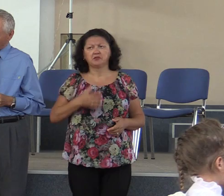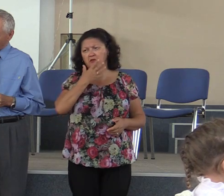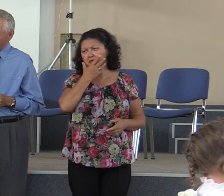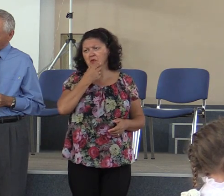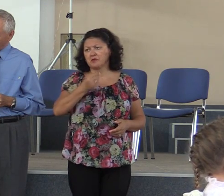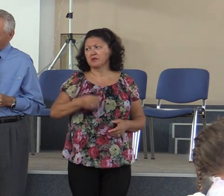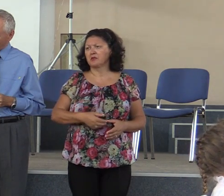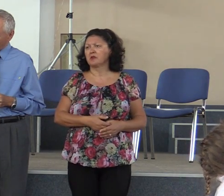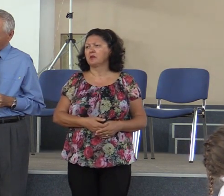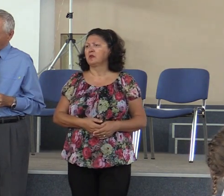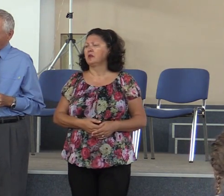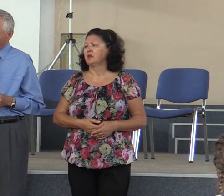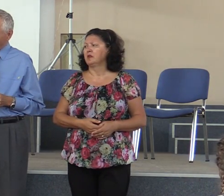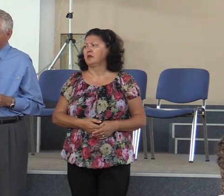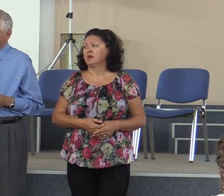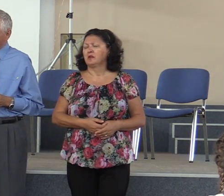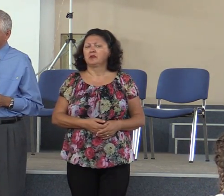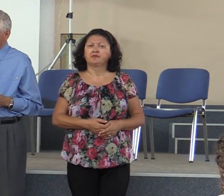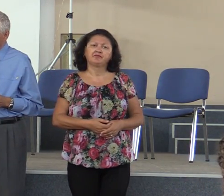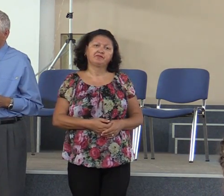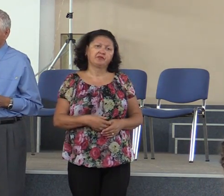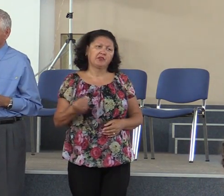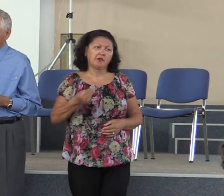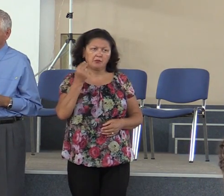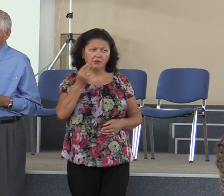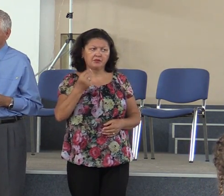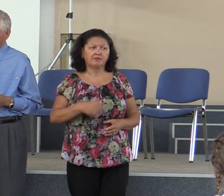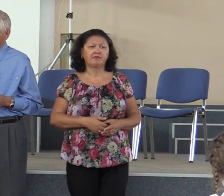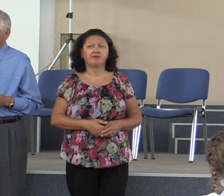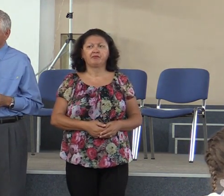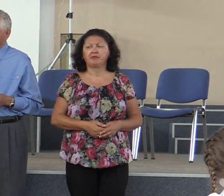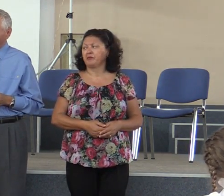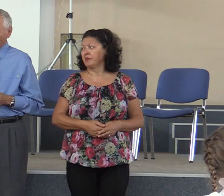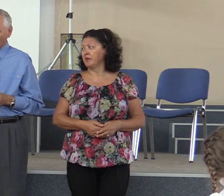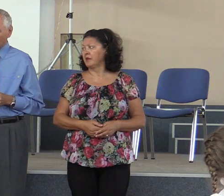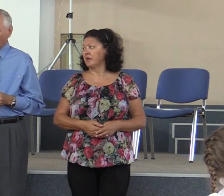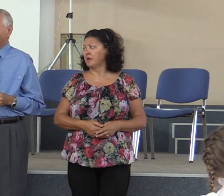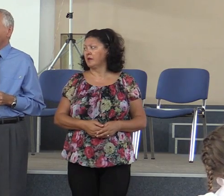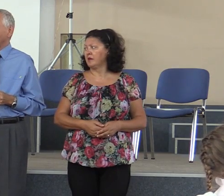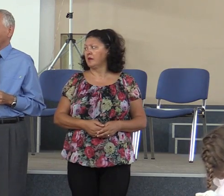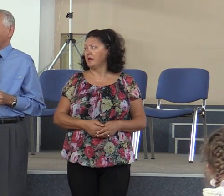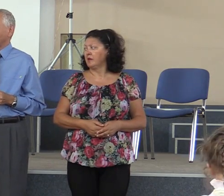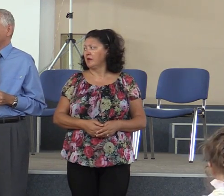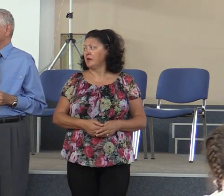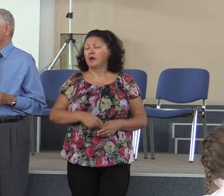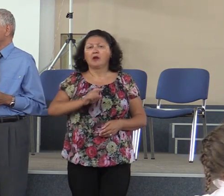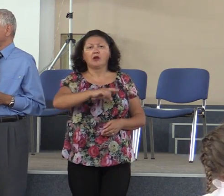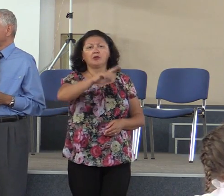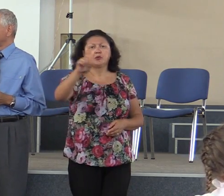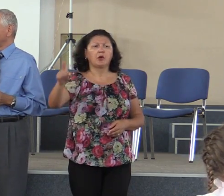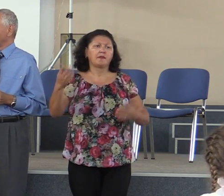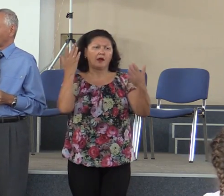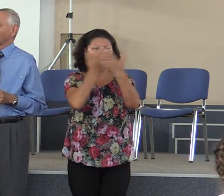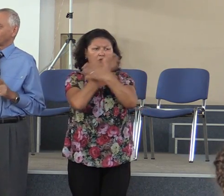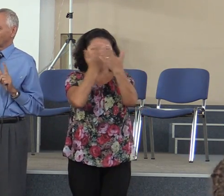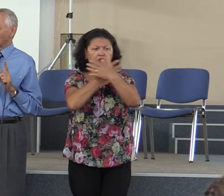frumos. Something good. Ceva bun. All my confusion. Toată confuzia mea. He